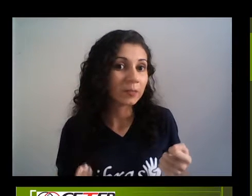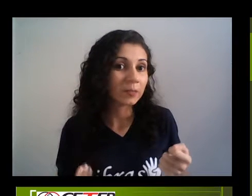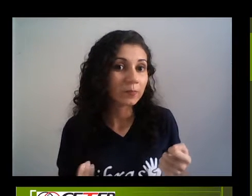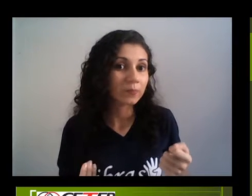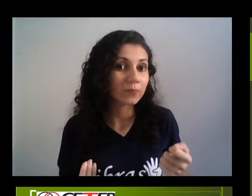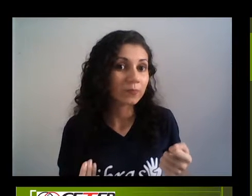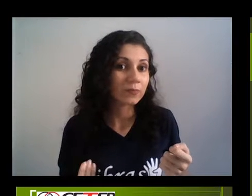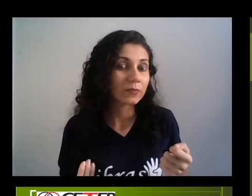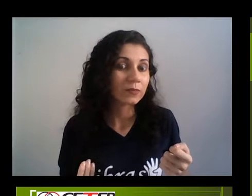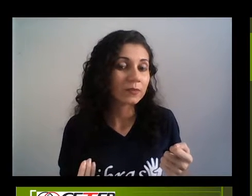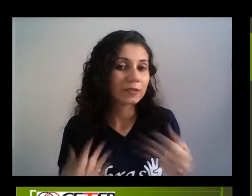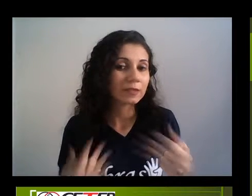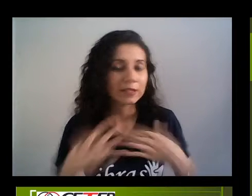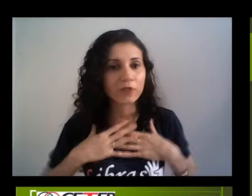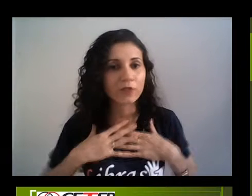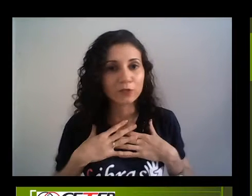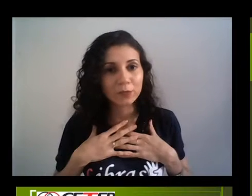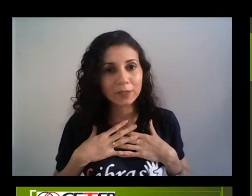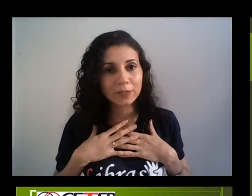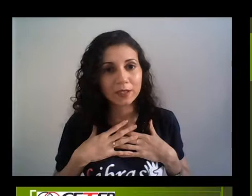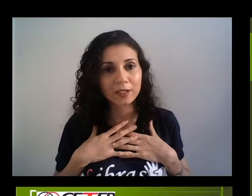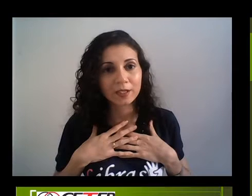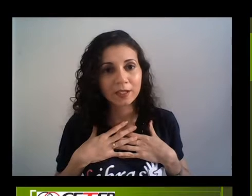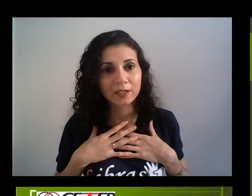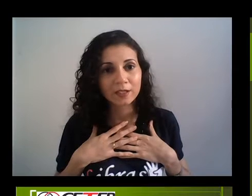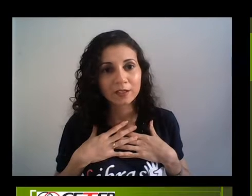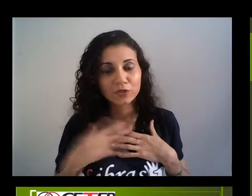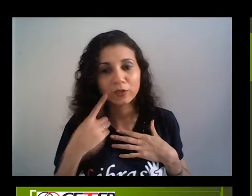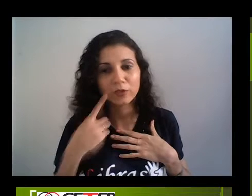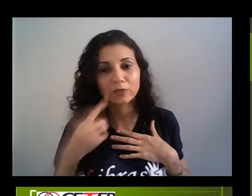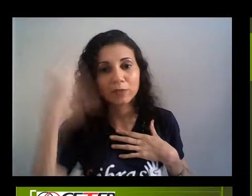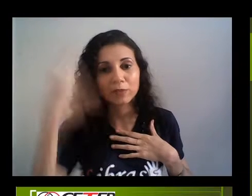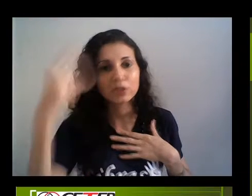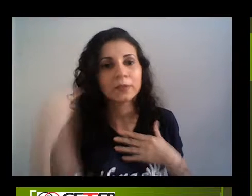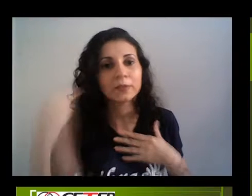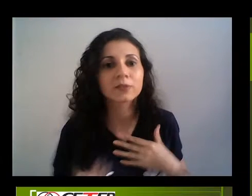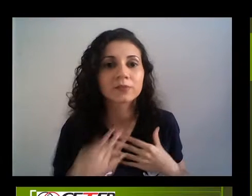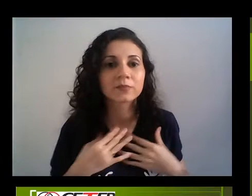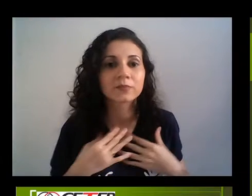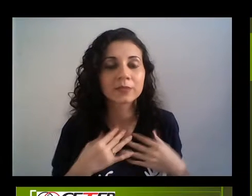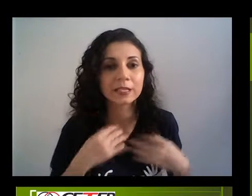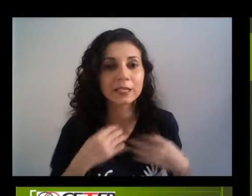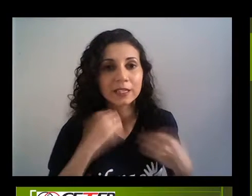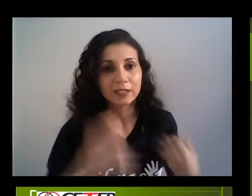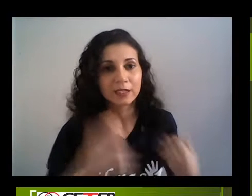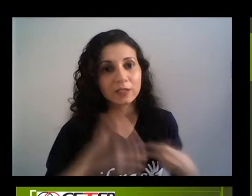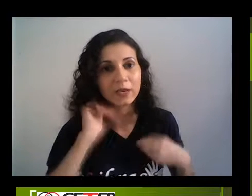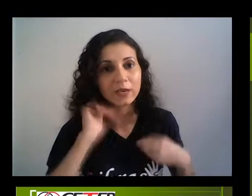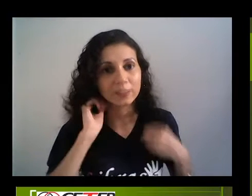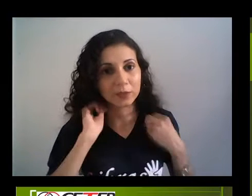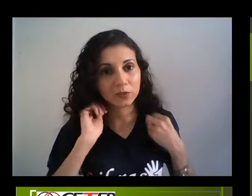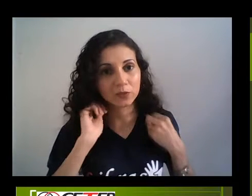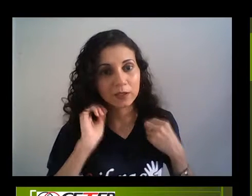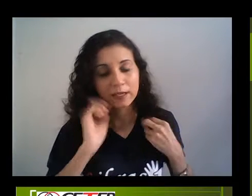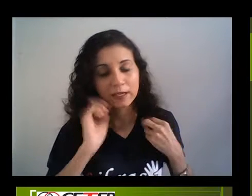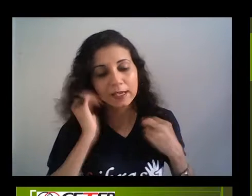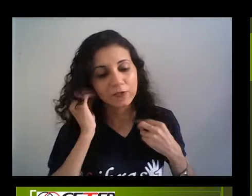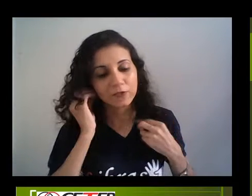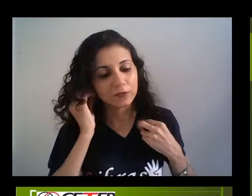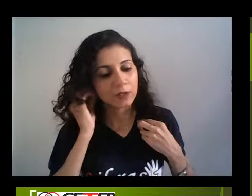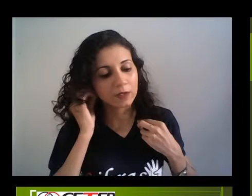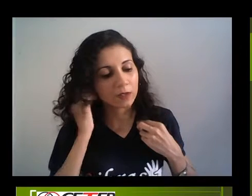assim, tá falando sobre mim. Sou eu, tá me chamando. Entende? Então, cada pessoa